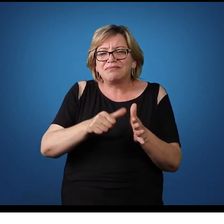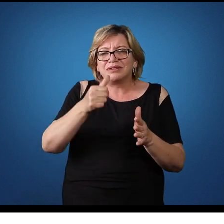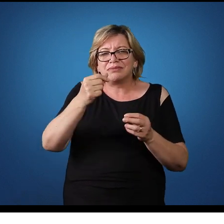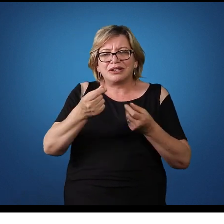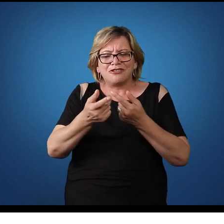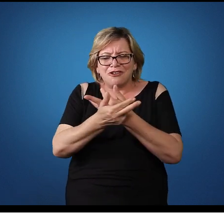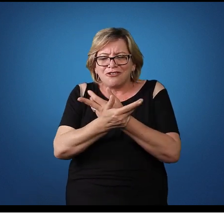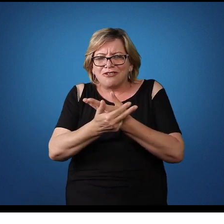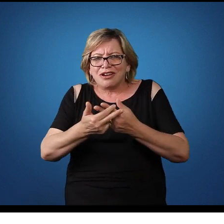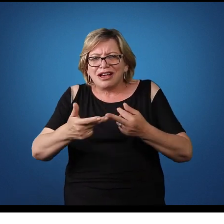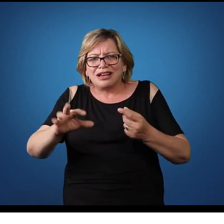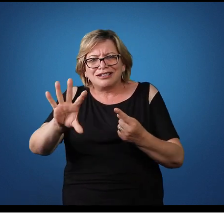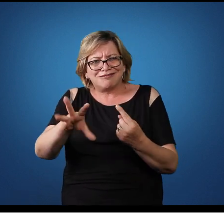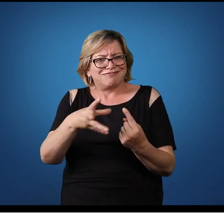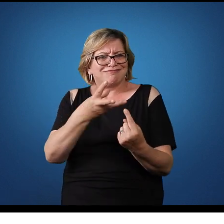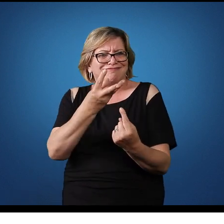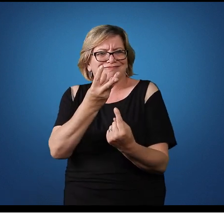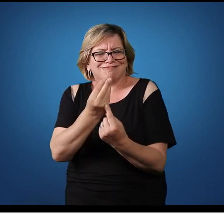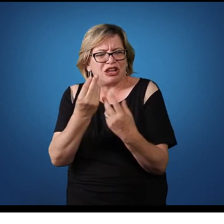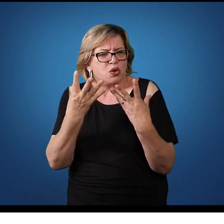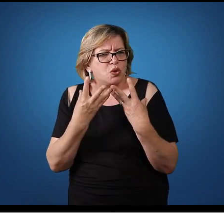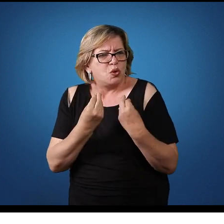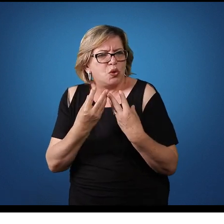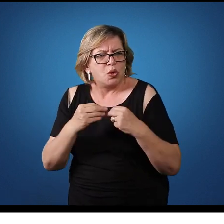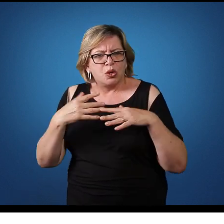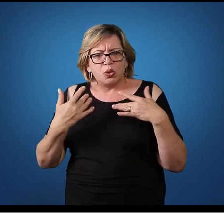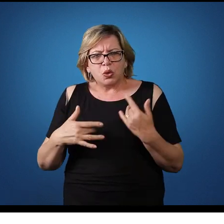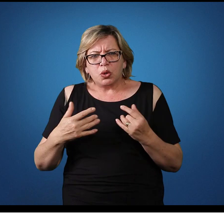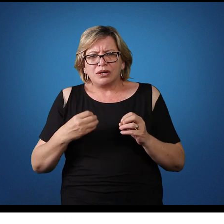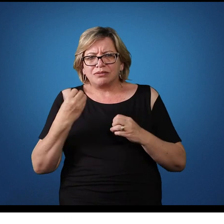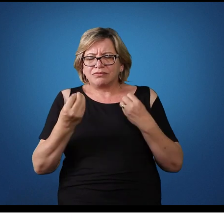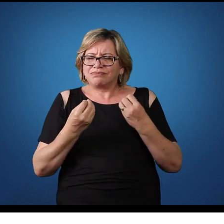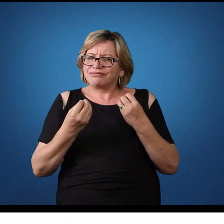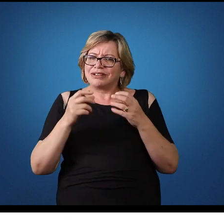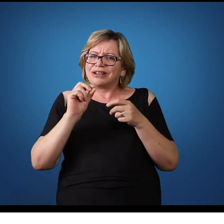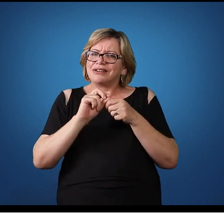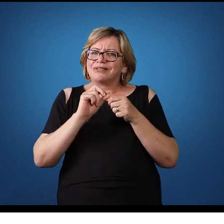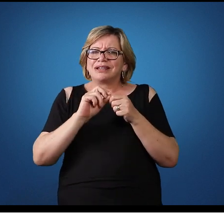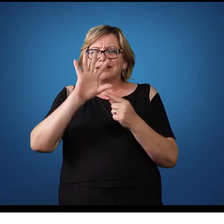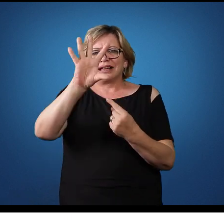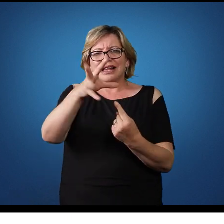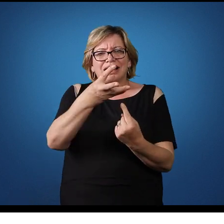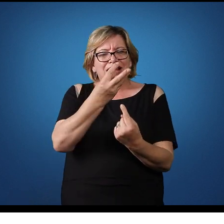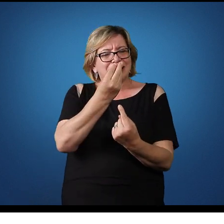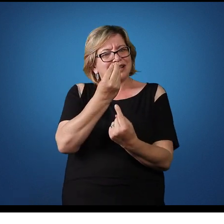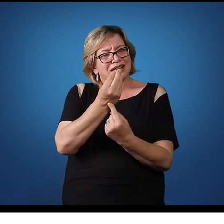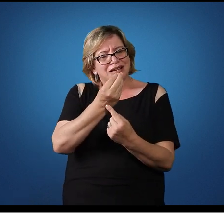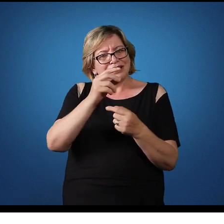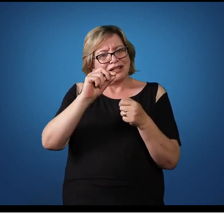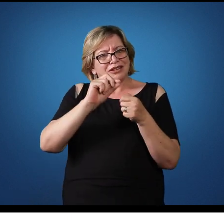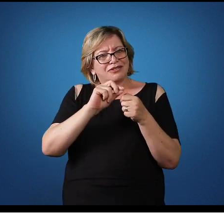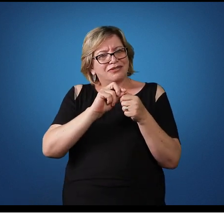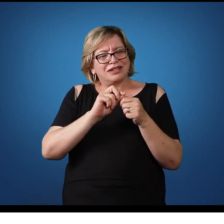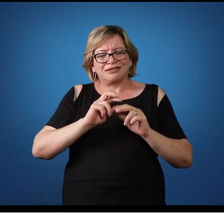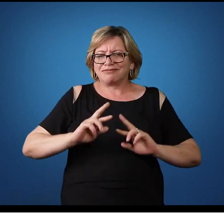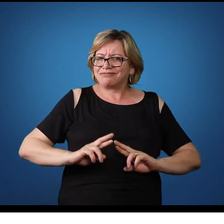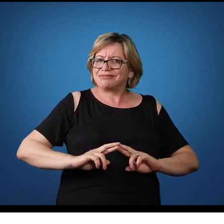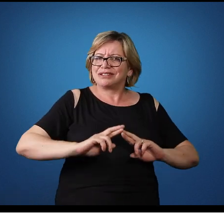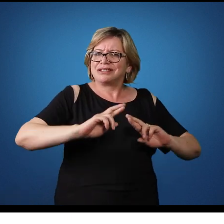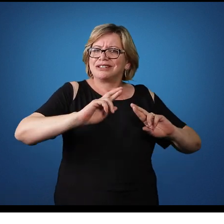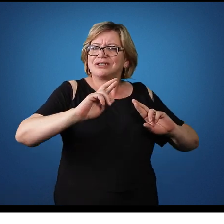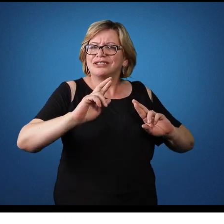enorme variedade das obras de arte, dos tipos de arte, implica que as artes se realizam de modo diferente,